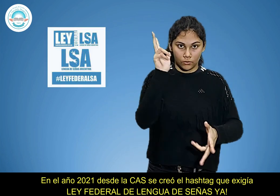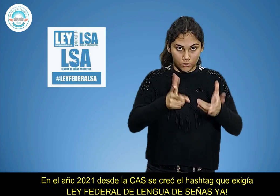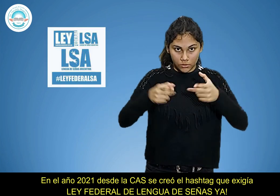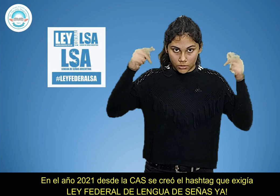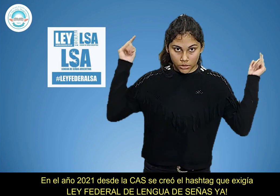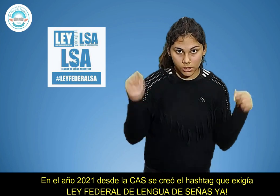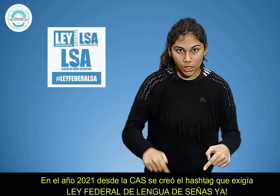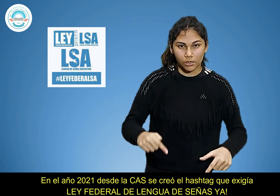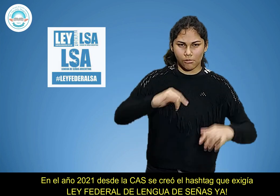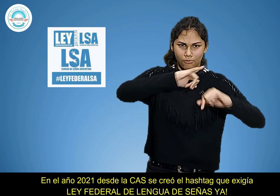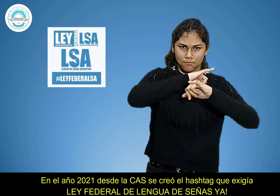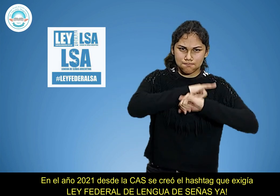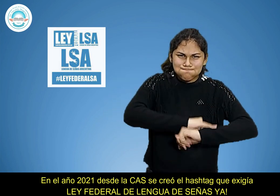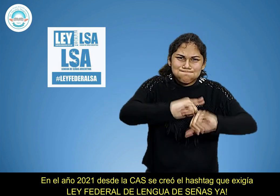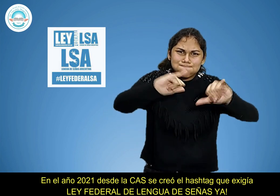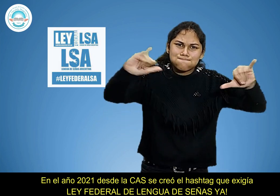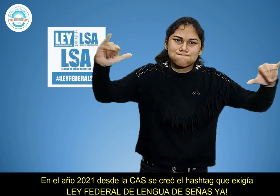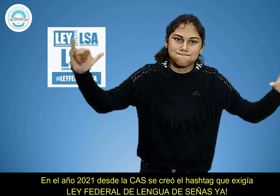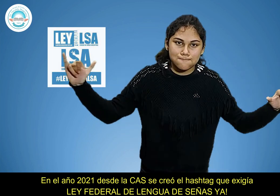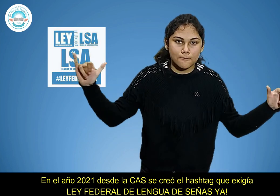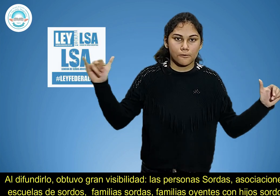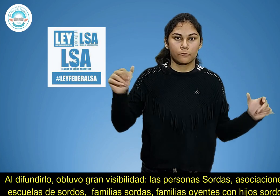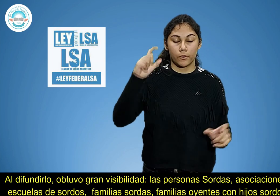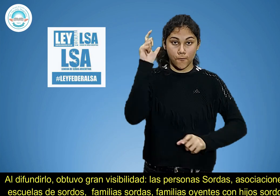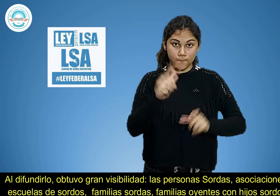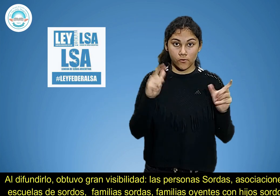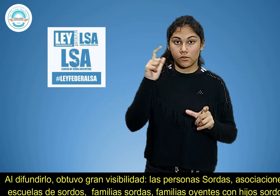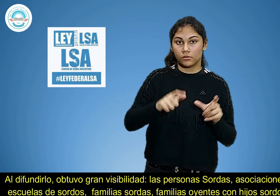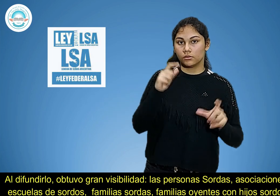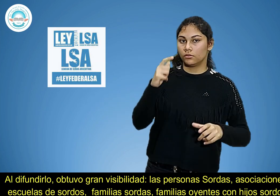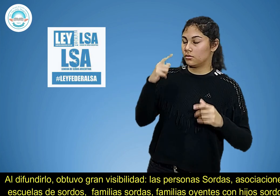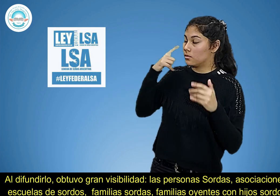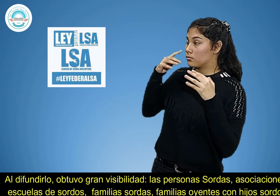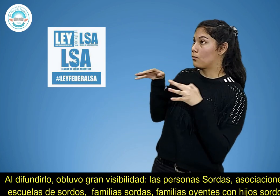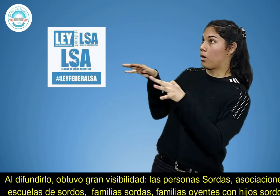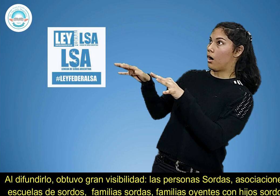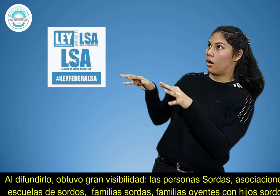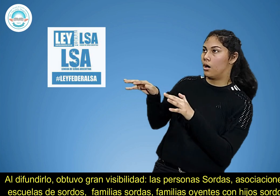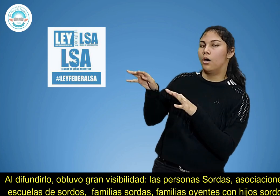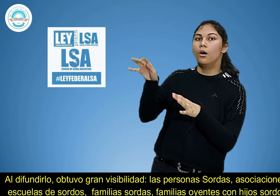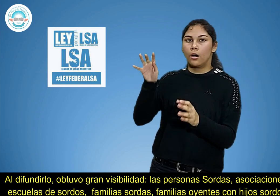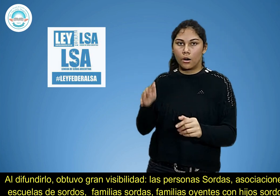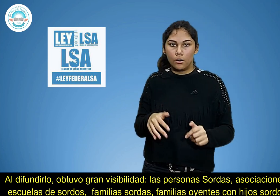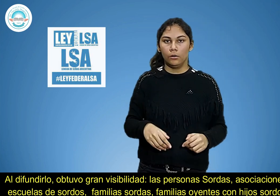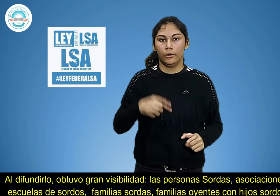la Ley Federal de Lengua de Señas ya. Al difundirlo, obtuvo gran visibilidad.